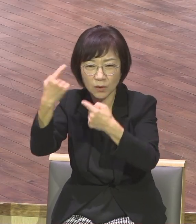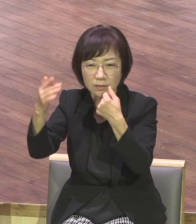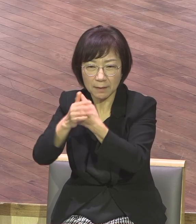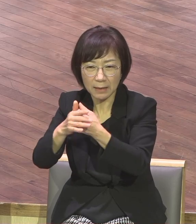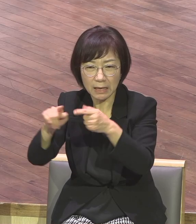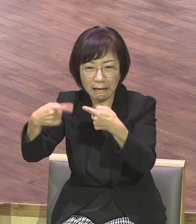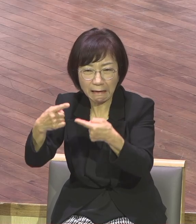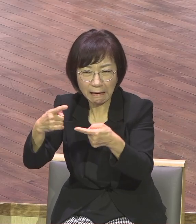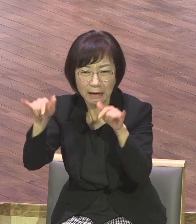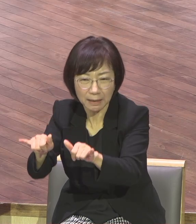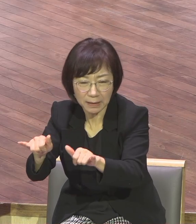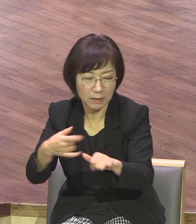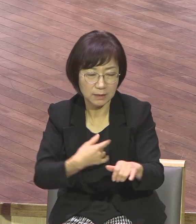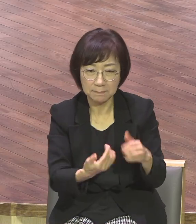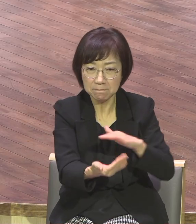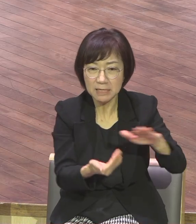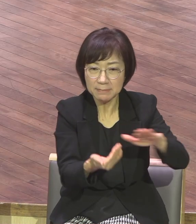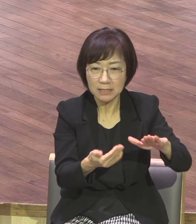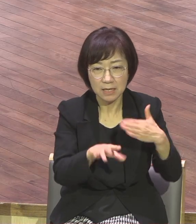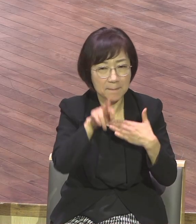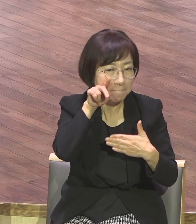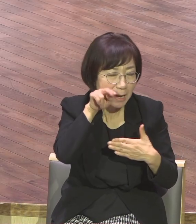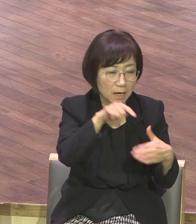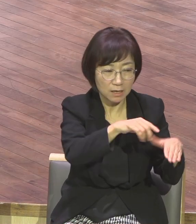탁월했구나. 탁월했다.